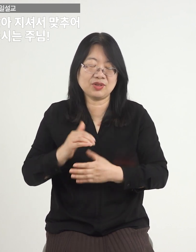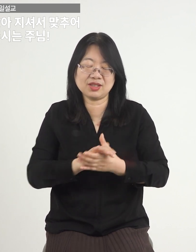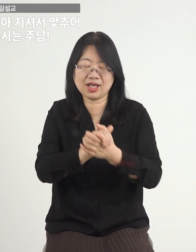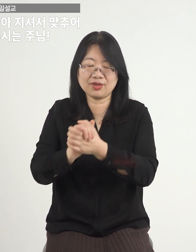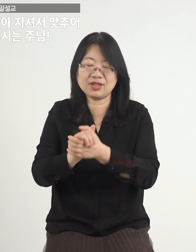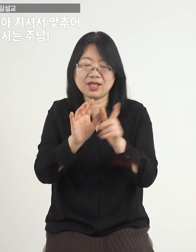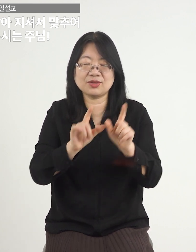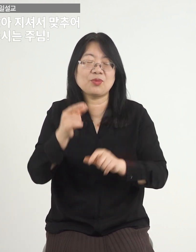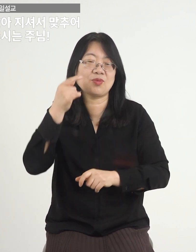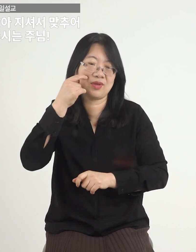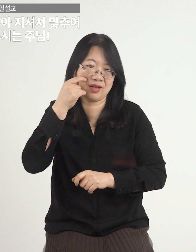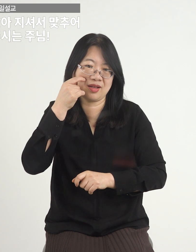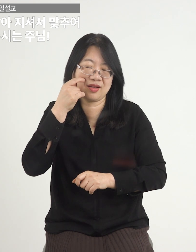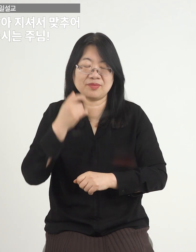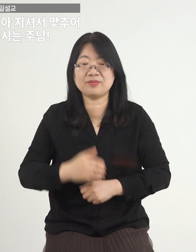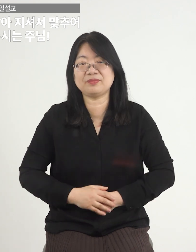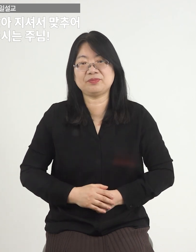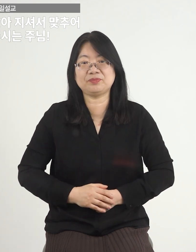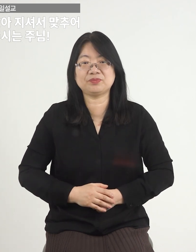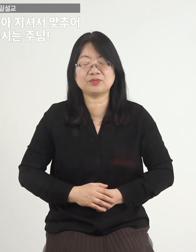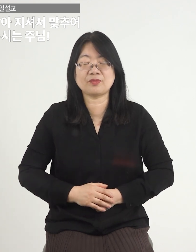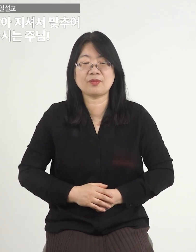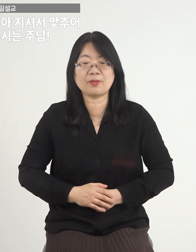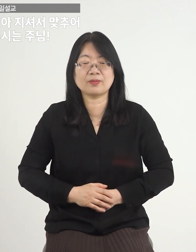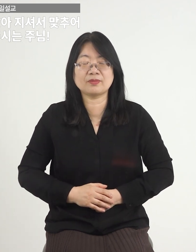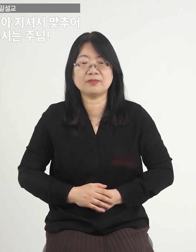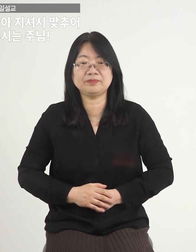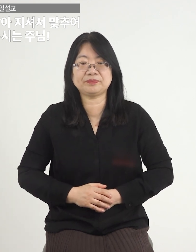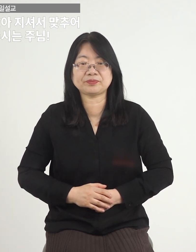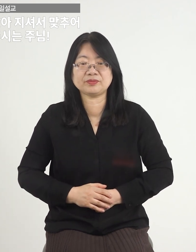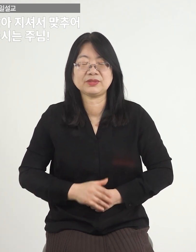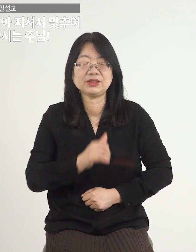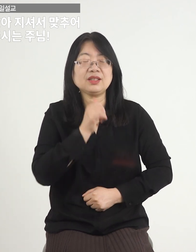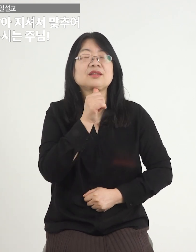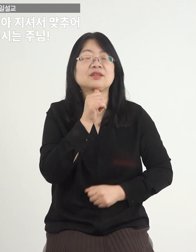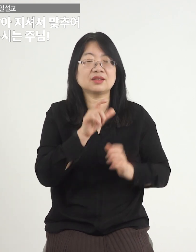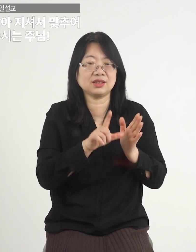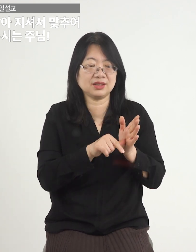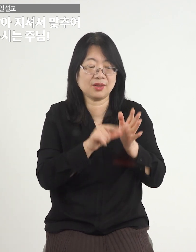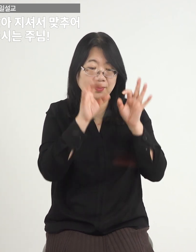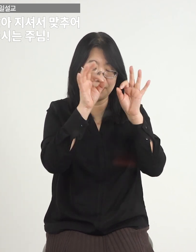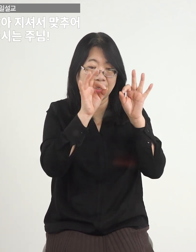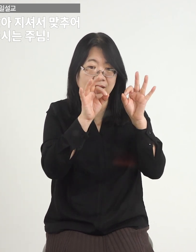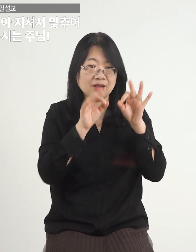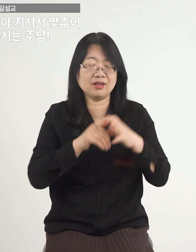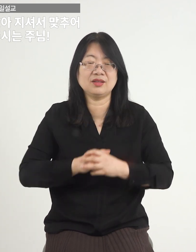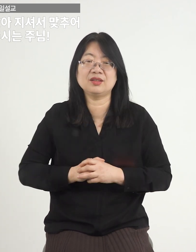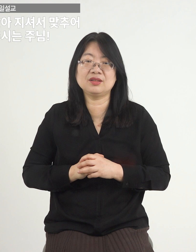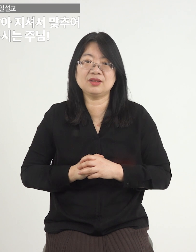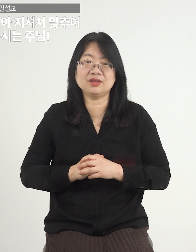없었더라. 네, 우리도 이제 가난했던 시절을 돌아보면